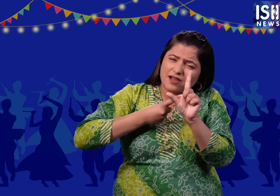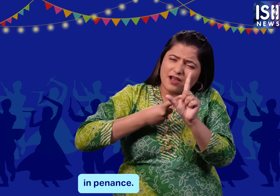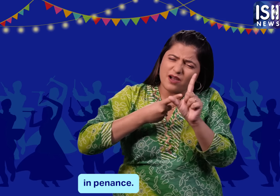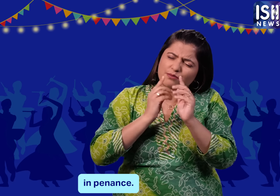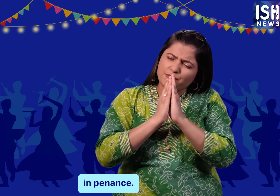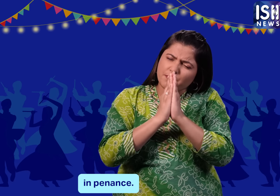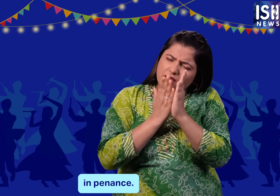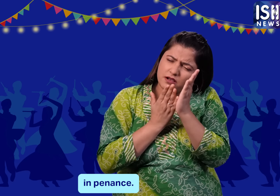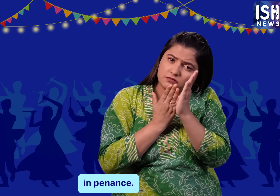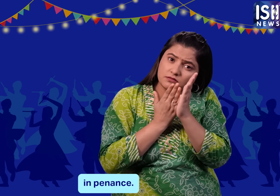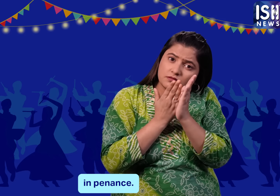तपस्या में बिताए।